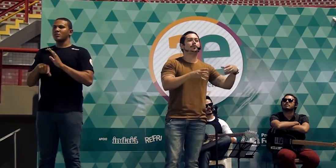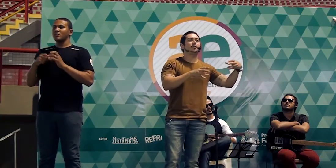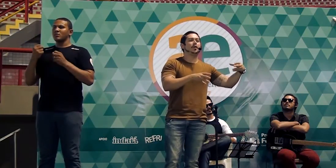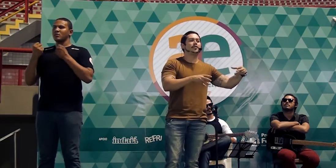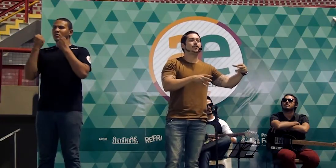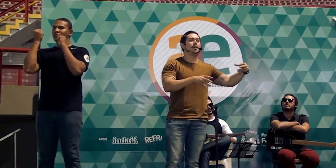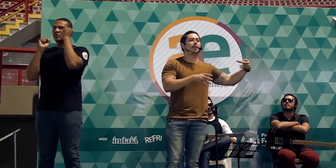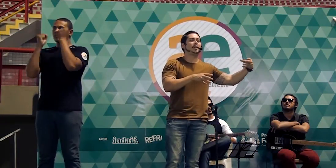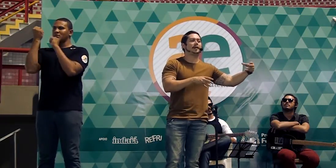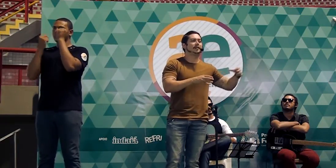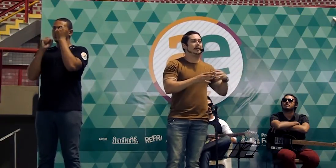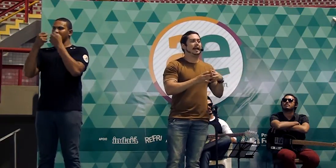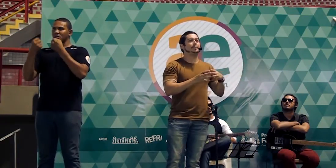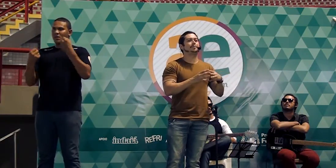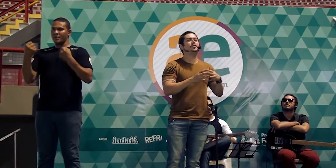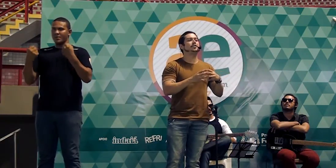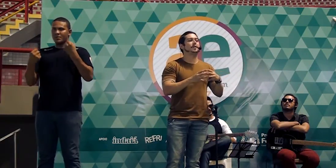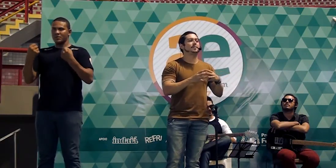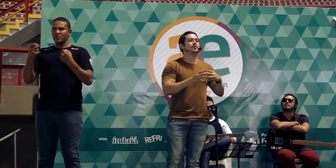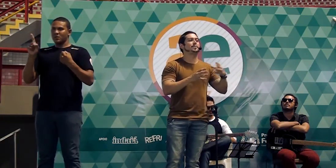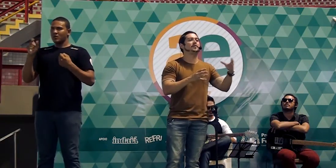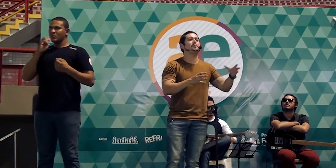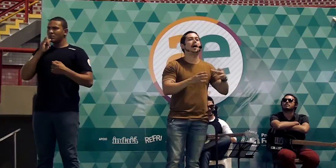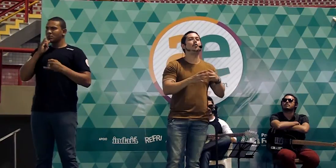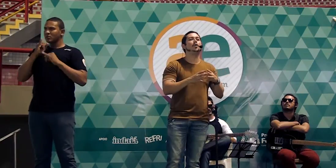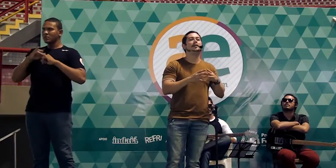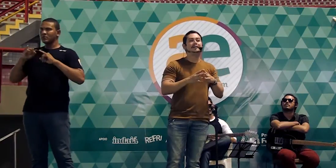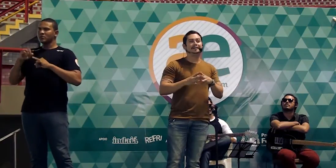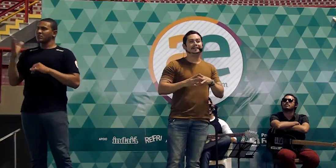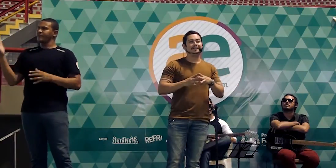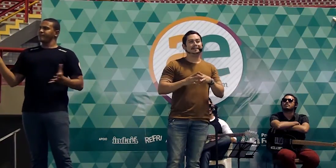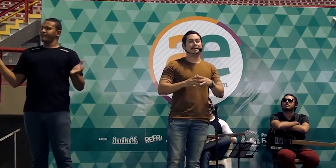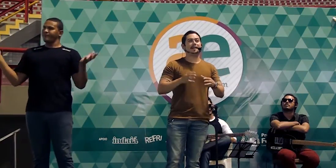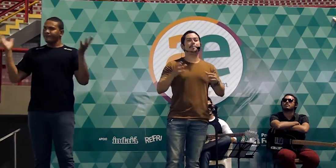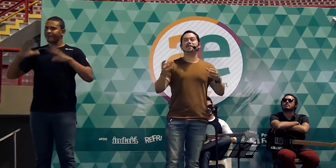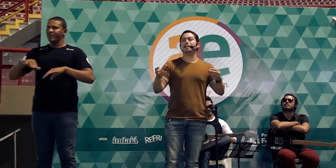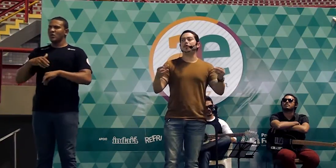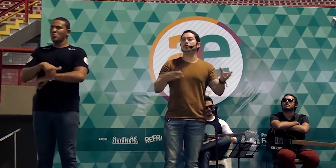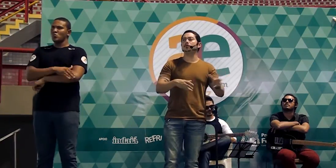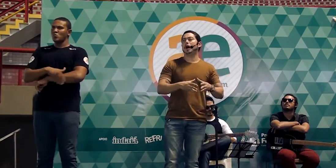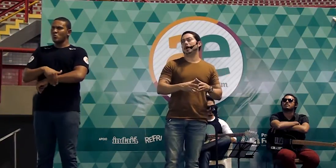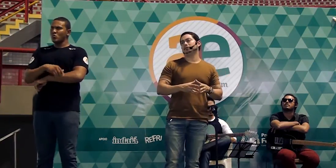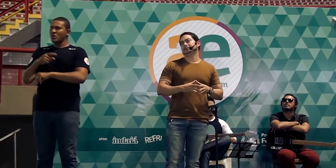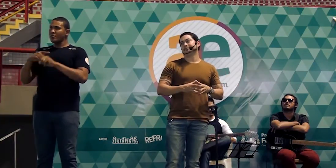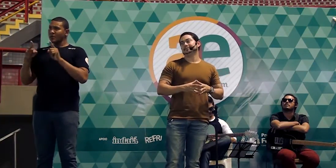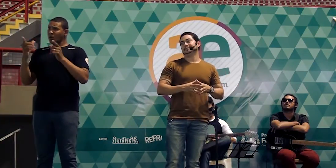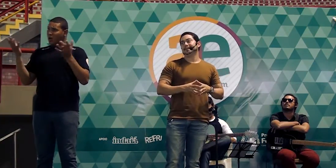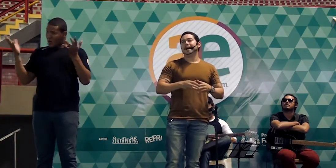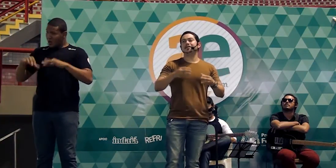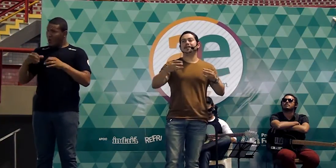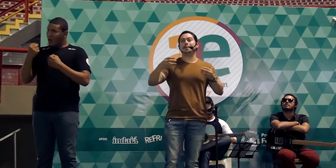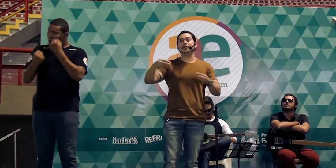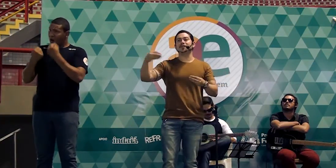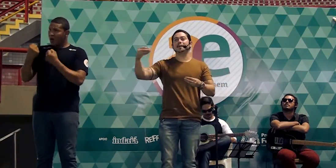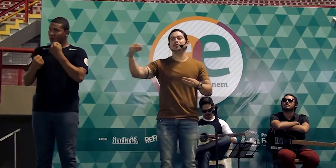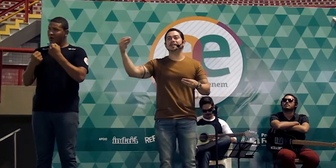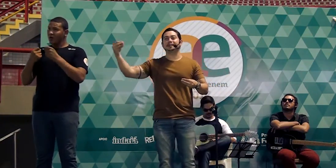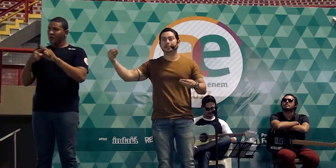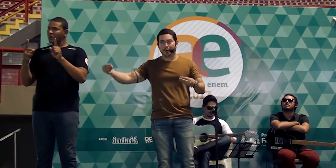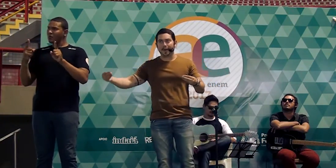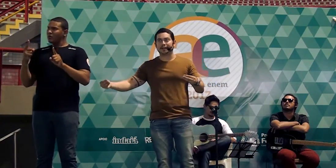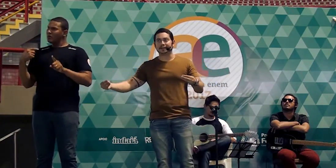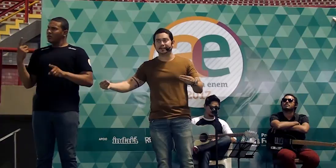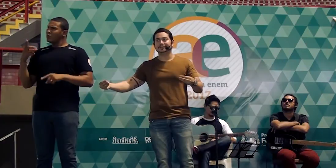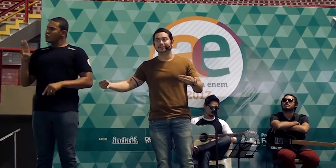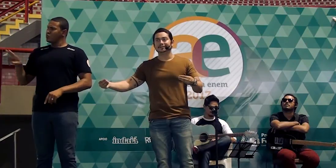indústria de automóveis tinha uma propaganda que era para pedir para as pessoas para vir para a rua. Mas era para vir para a rua com um carro. A gente acabou usando a música